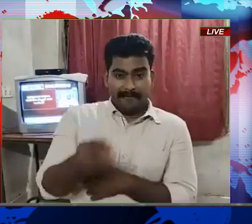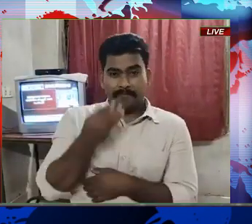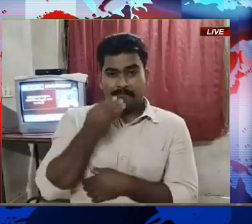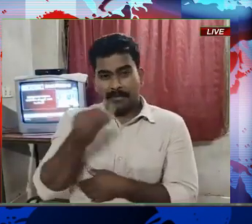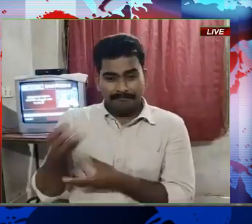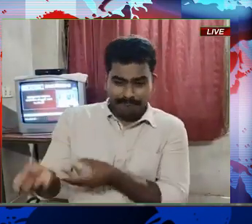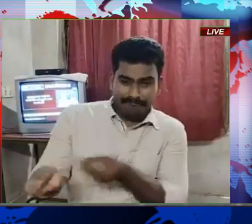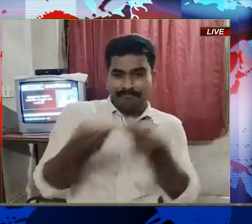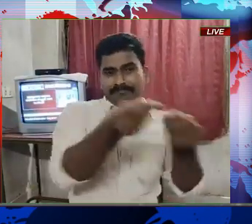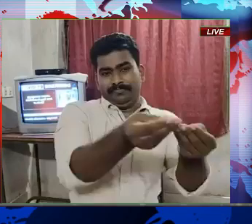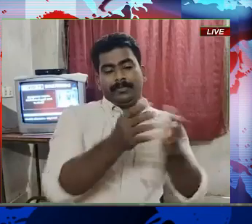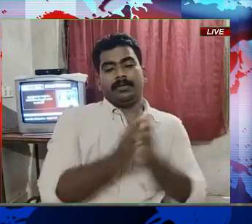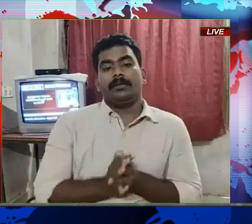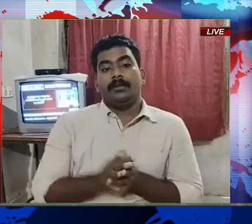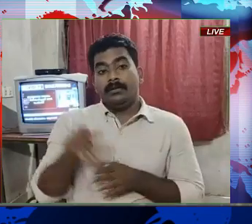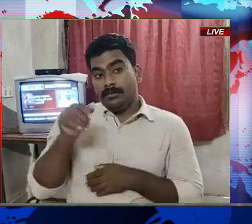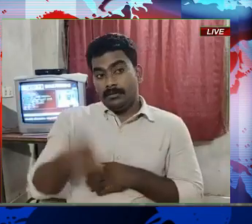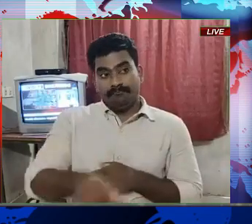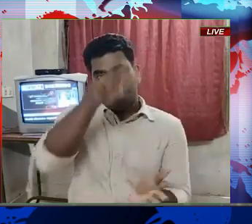നമ്മുടെ നാട്ടിൽ